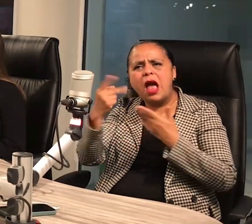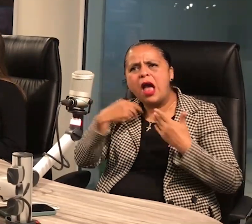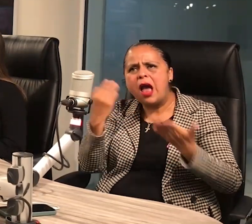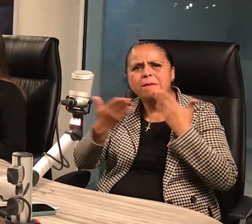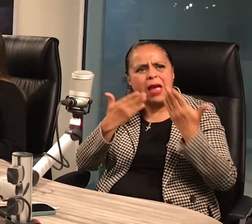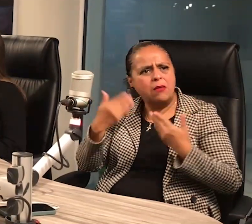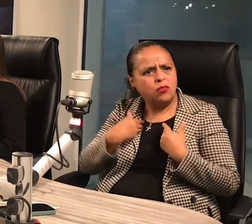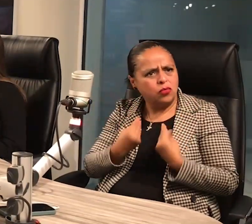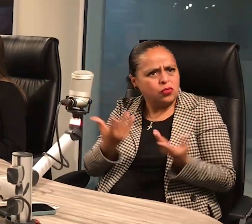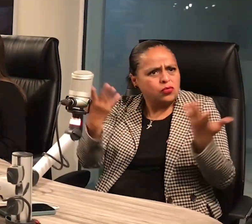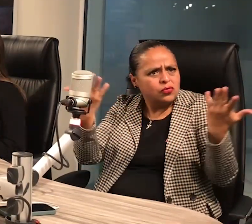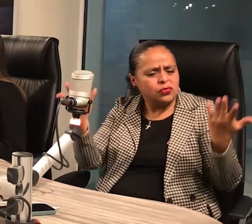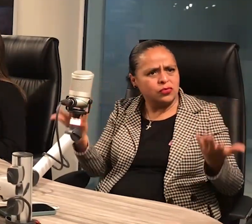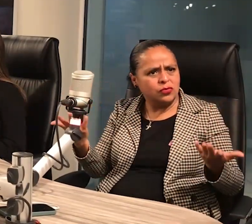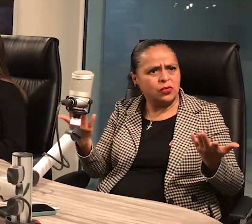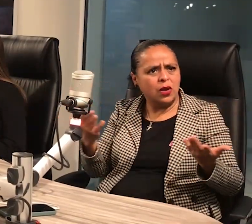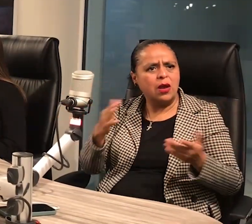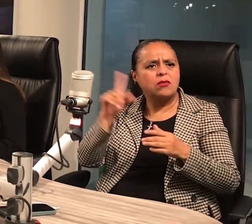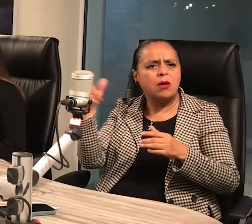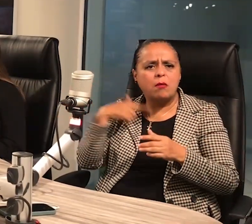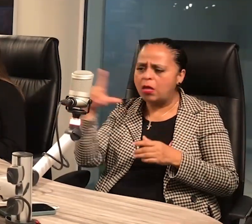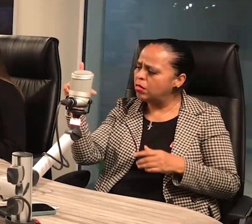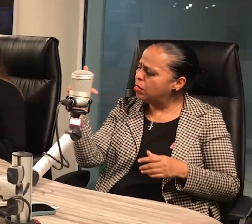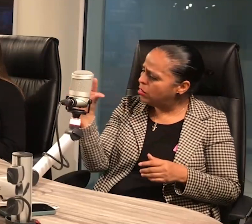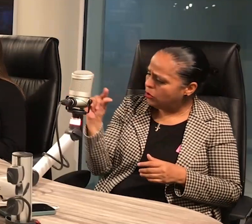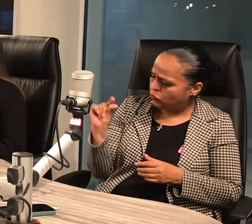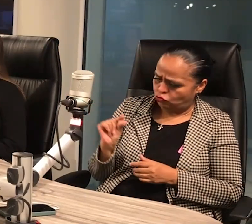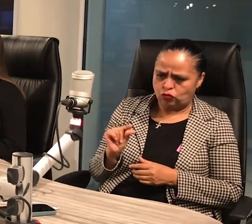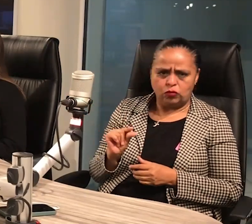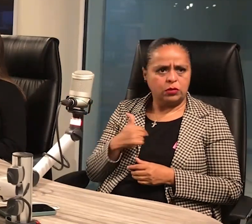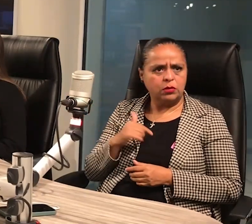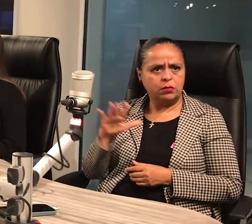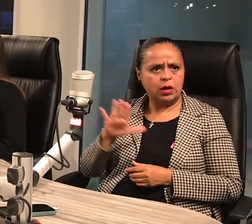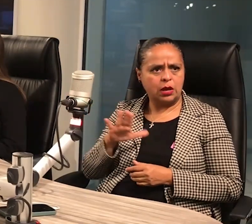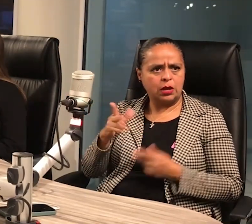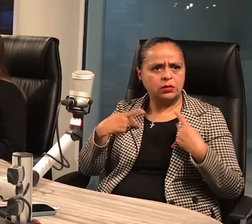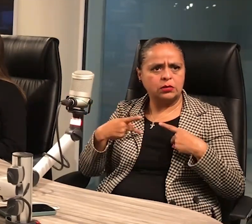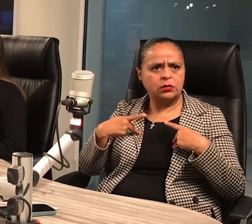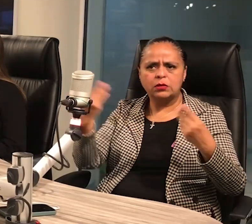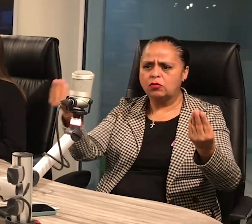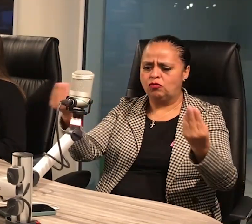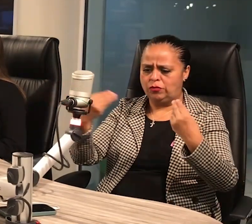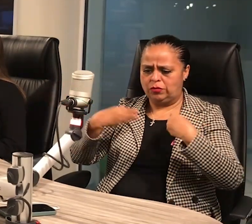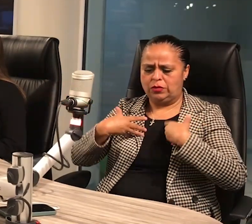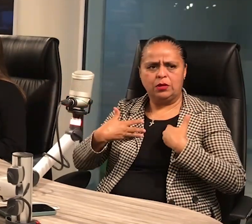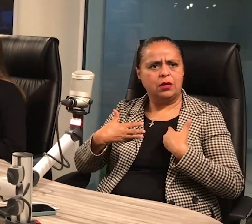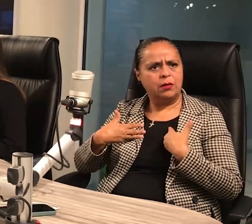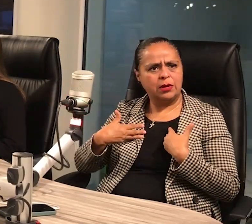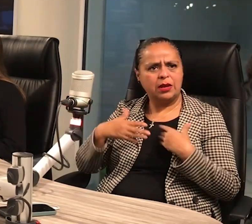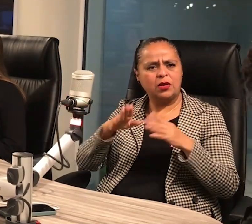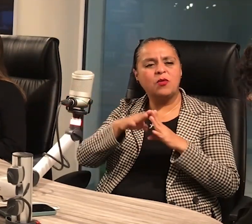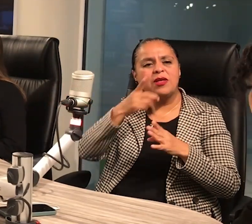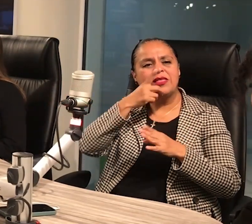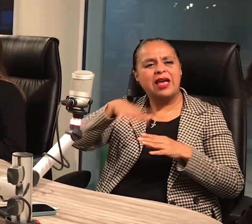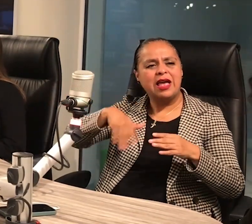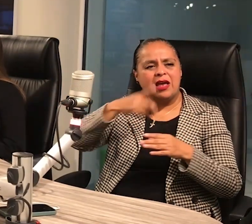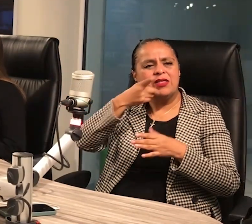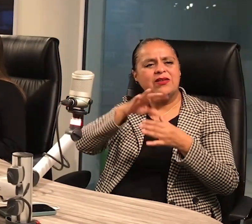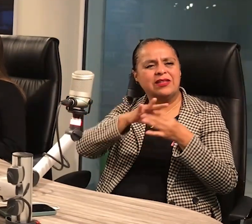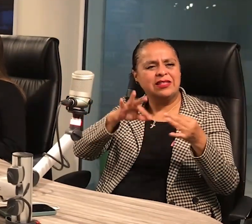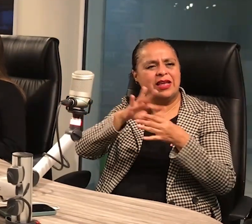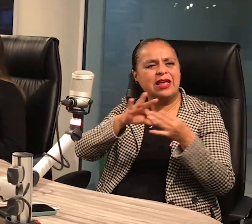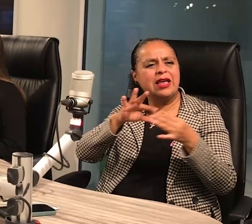al final de cuentas quedo reducida, ¿no? A lo que la sociedad me da, como decía hace un